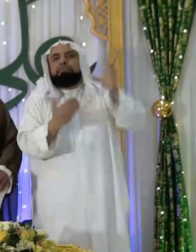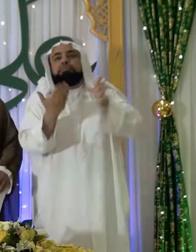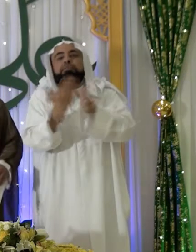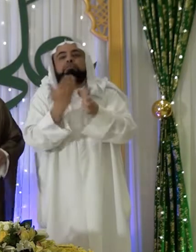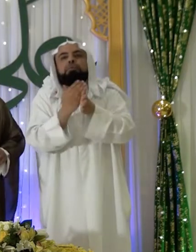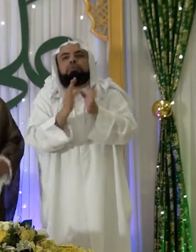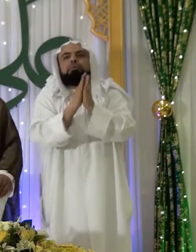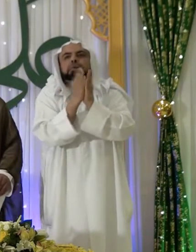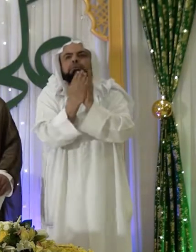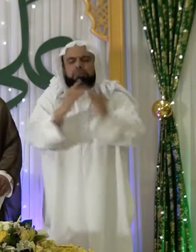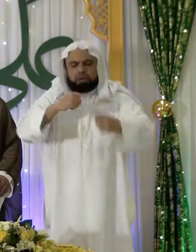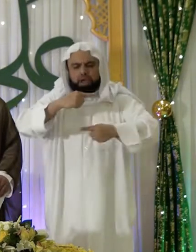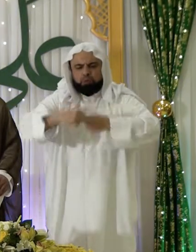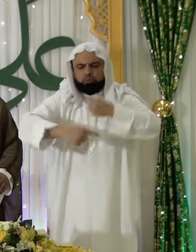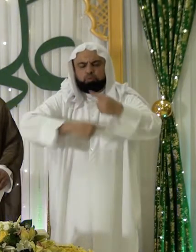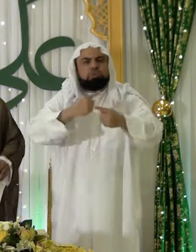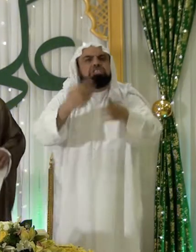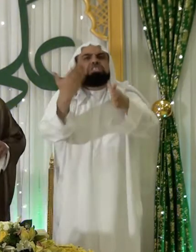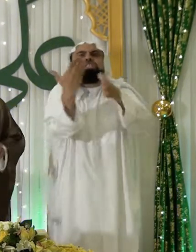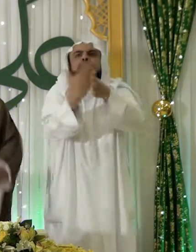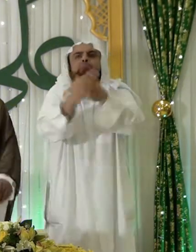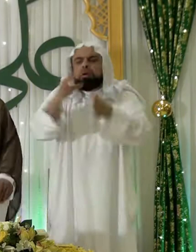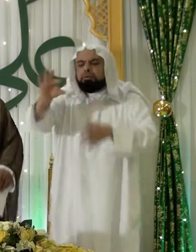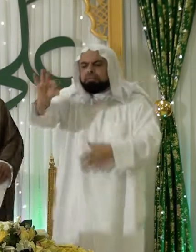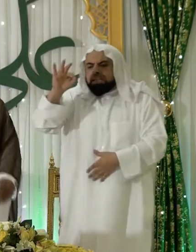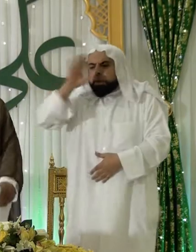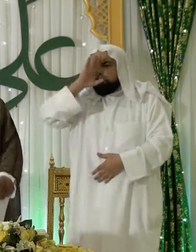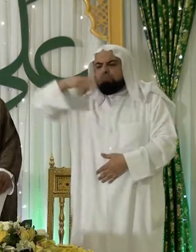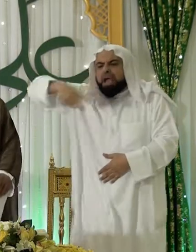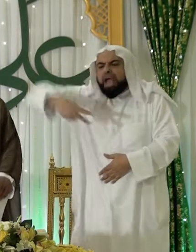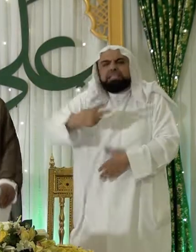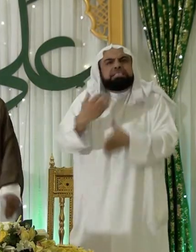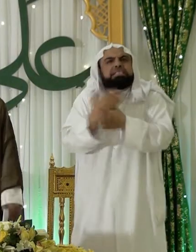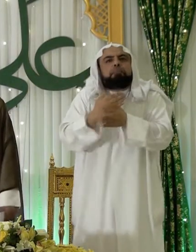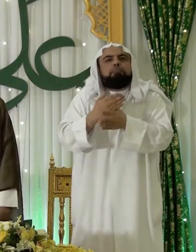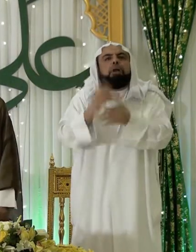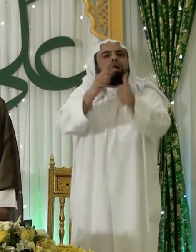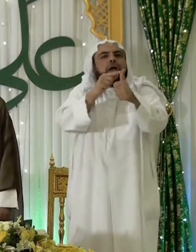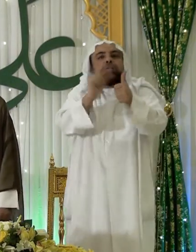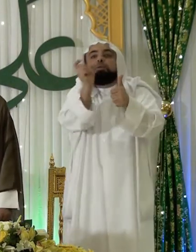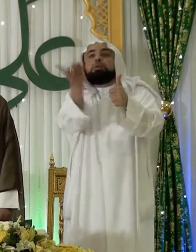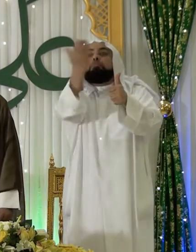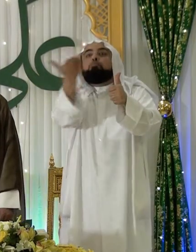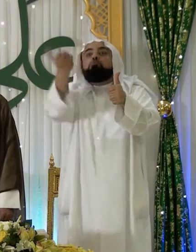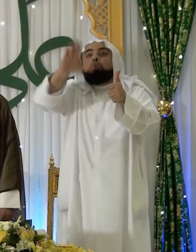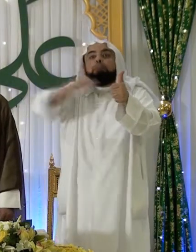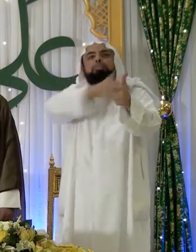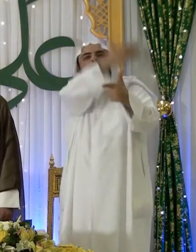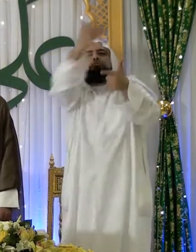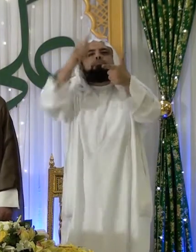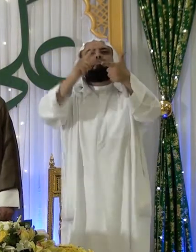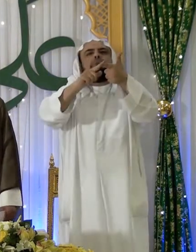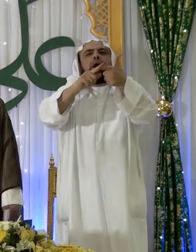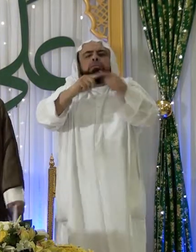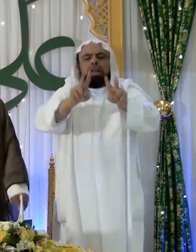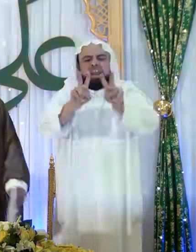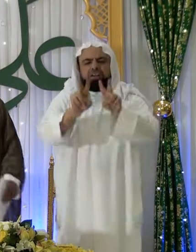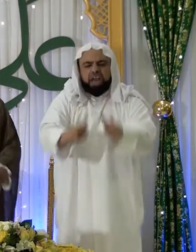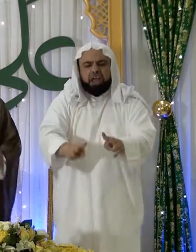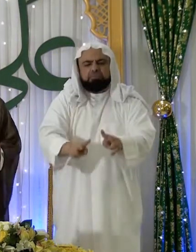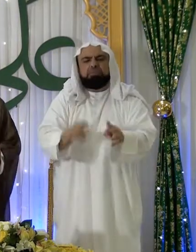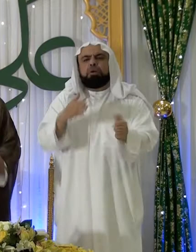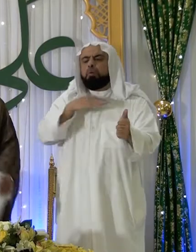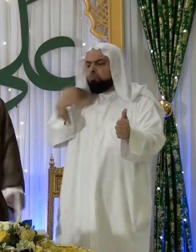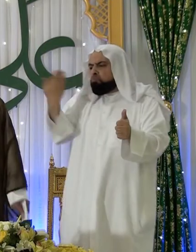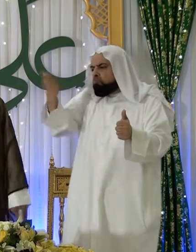امتدادا طبيعيا لوجود رسول الله صلى الله عليه وآله بعد رحلة